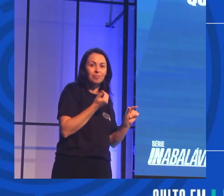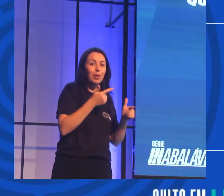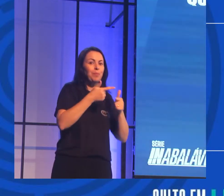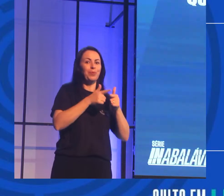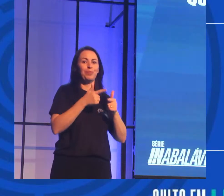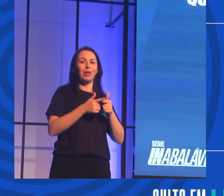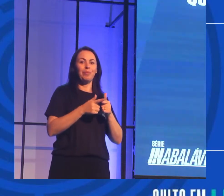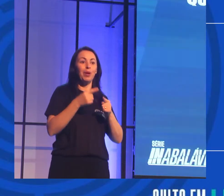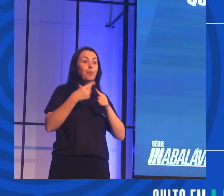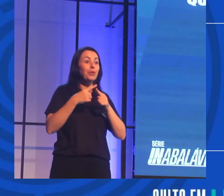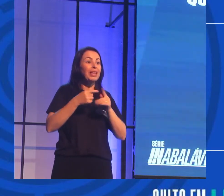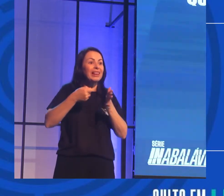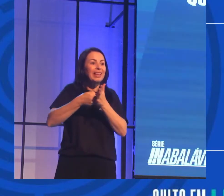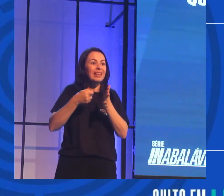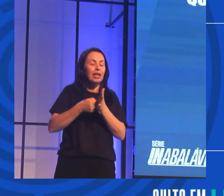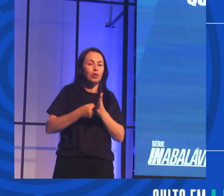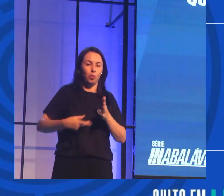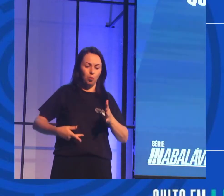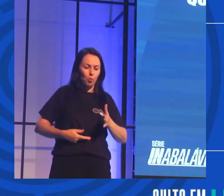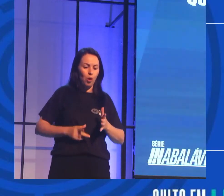para tentar mudar toda a sua vida.